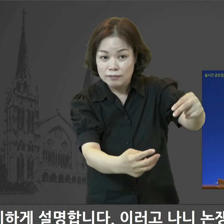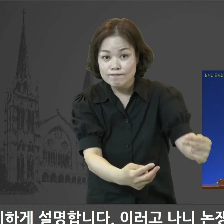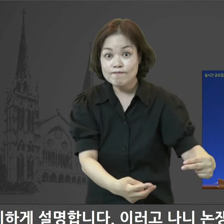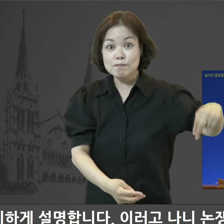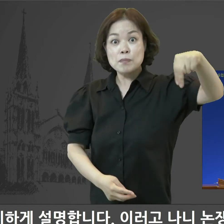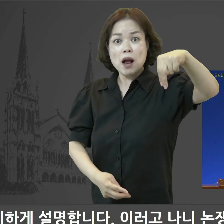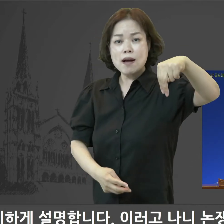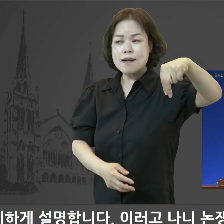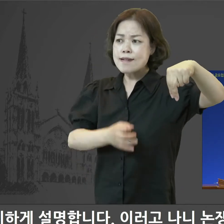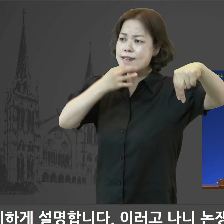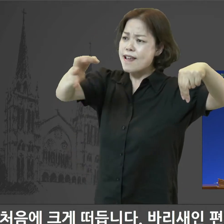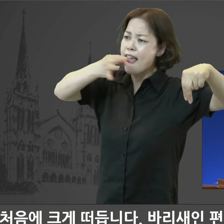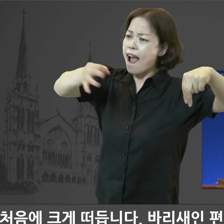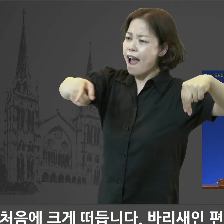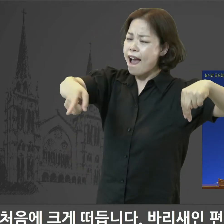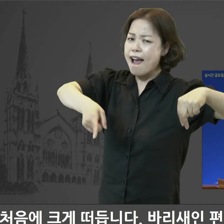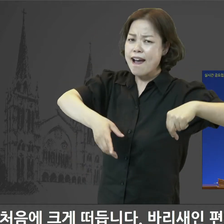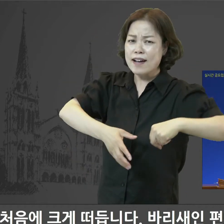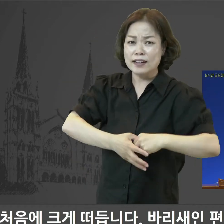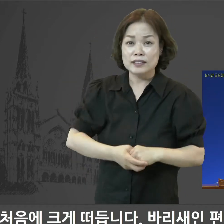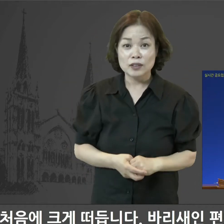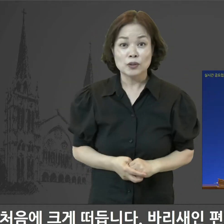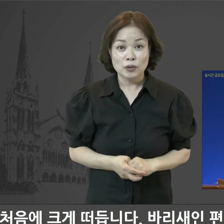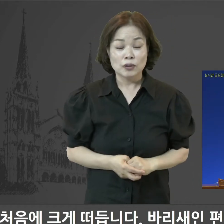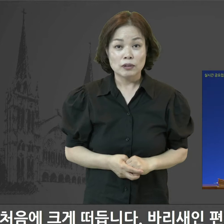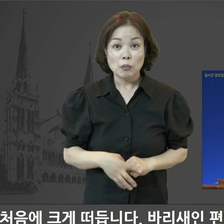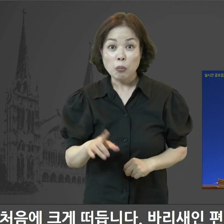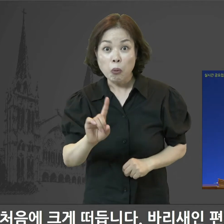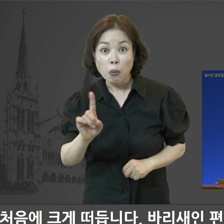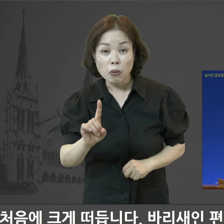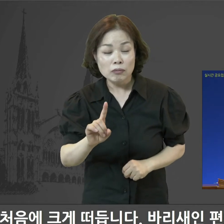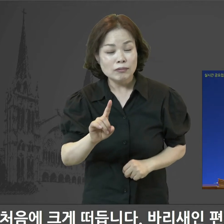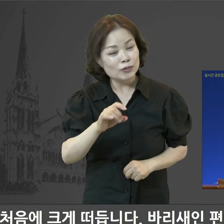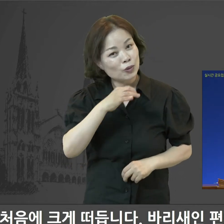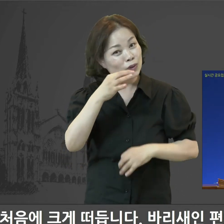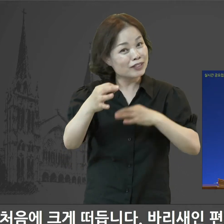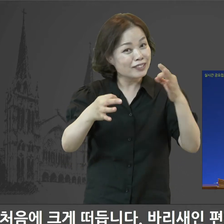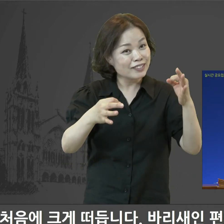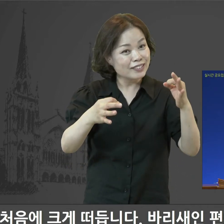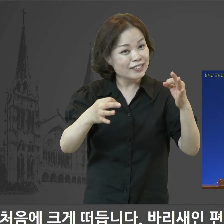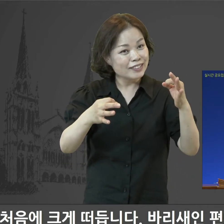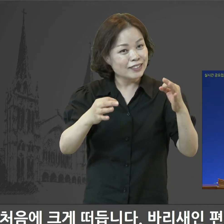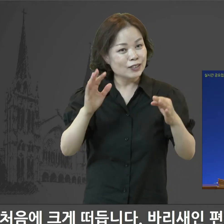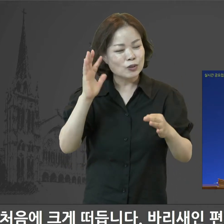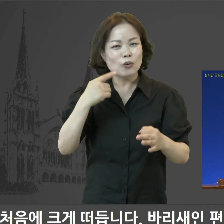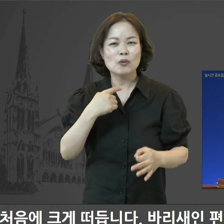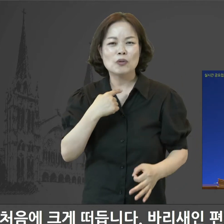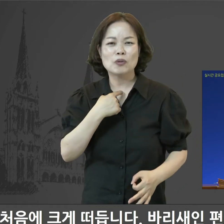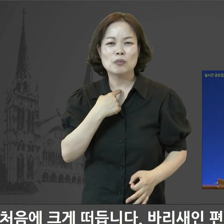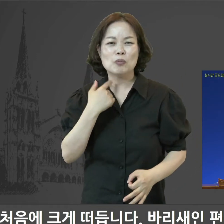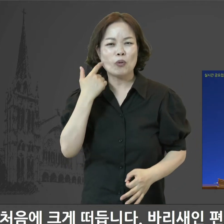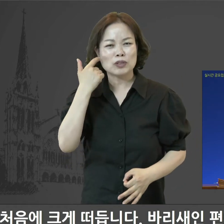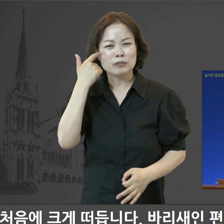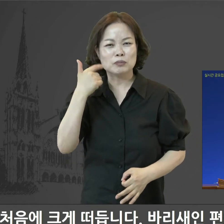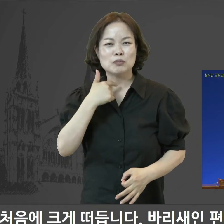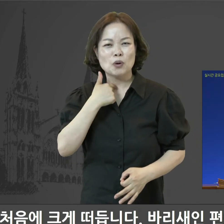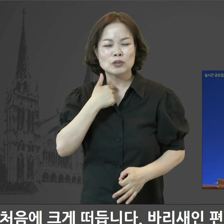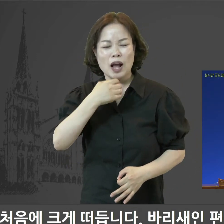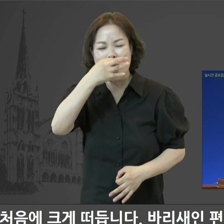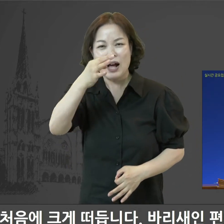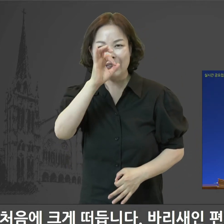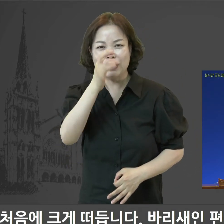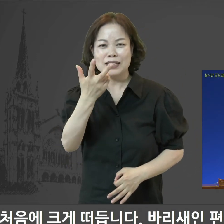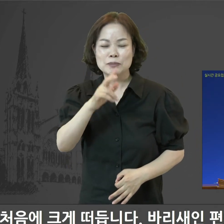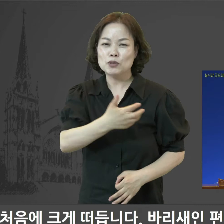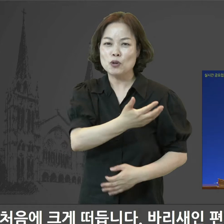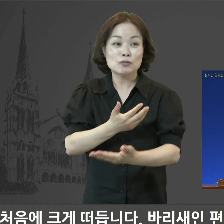일어나 갖고 소리를 치대는 겁니다. 뭐 어떻게 소리쳐댔는지 제가 좀 요즘 목소리가 약해서 막 떠들 수는 없는데 여러분